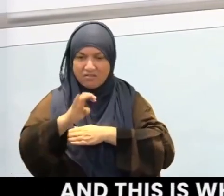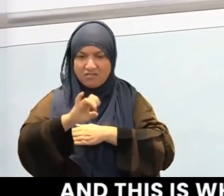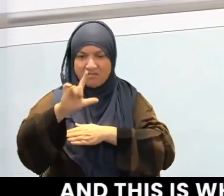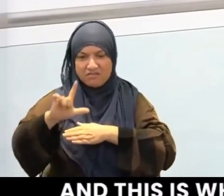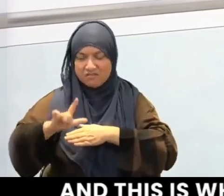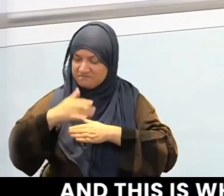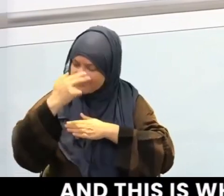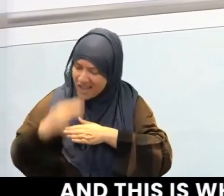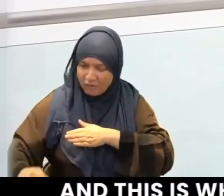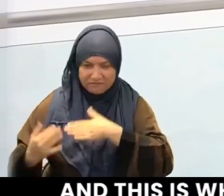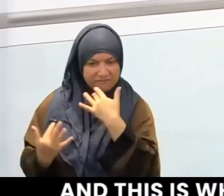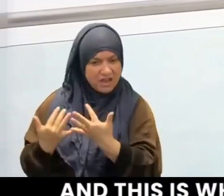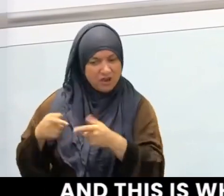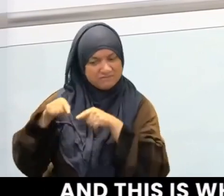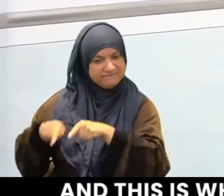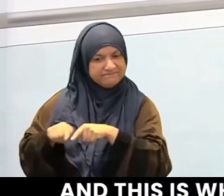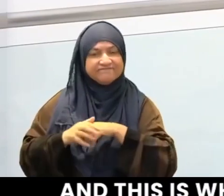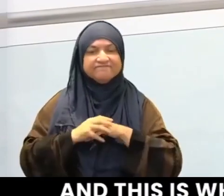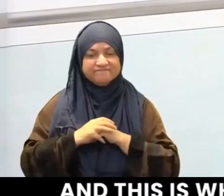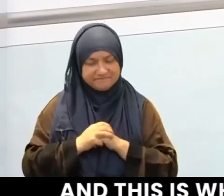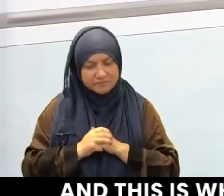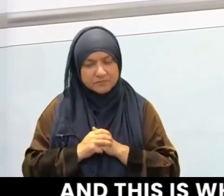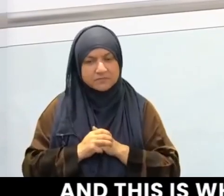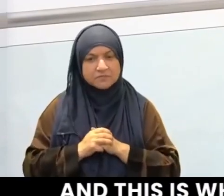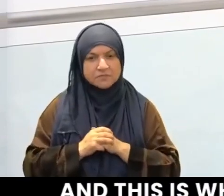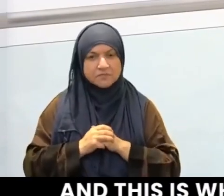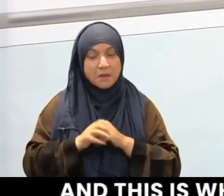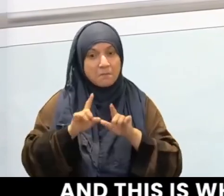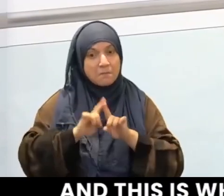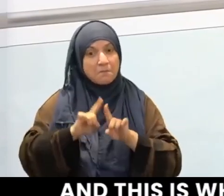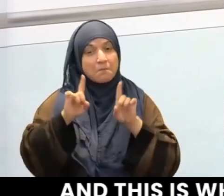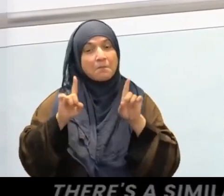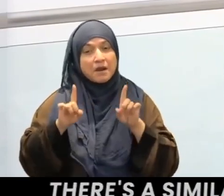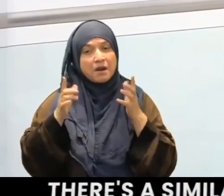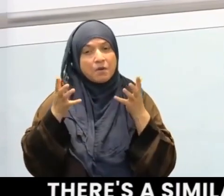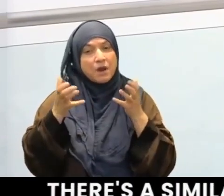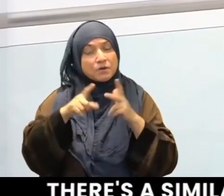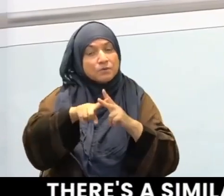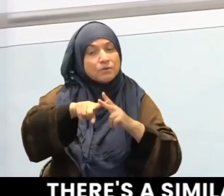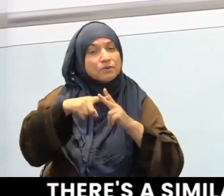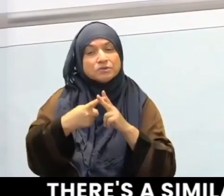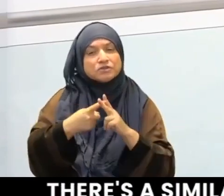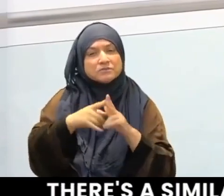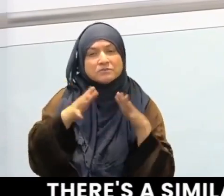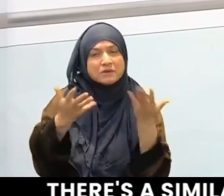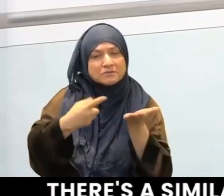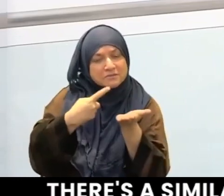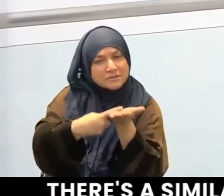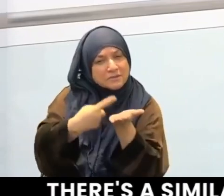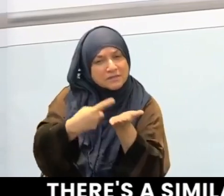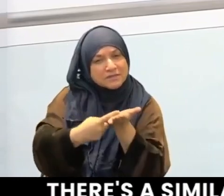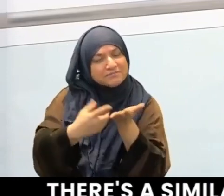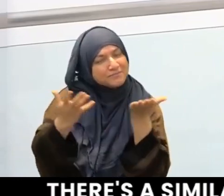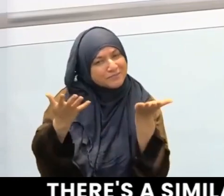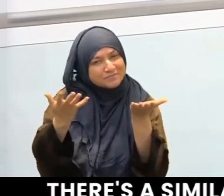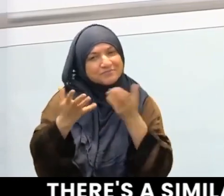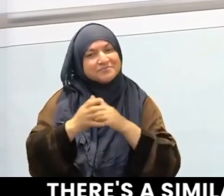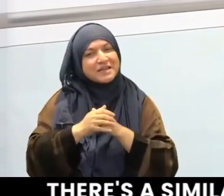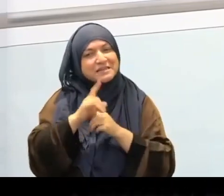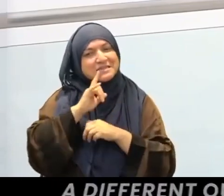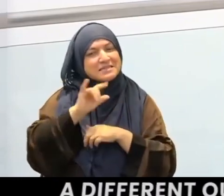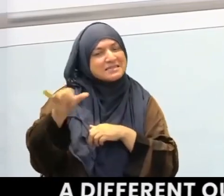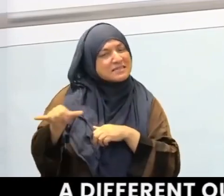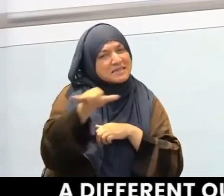and this is what I want to begin the discussion today with, there's a similar narration where the Prophet ﷺ talks